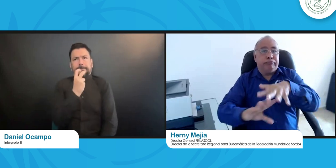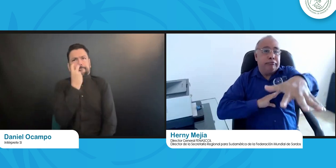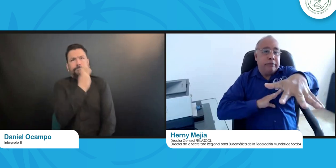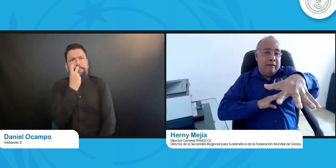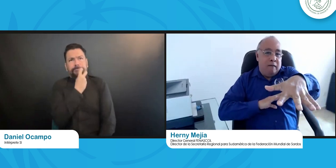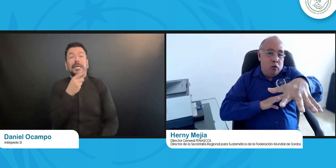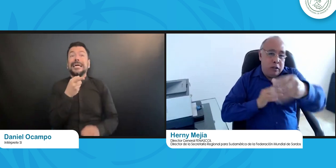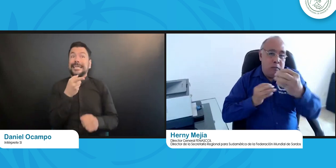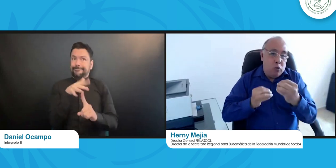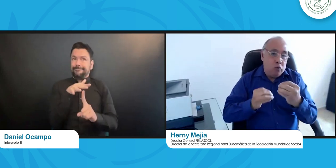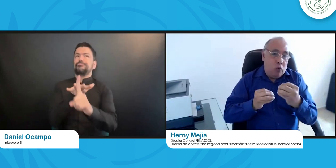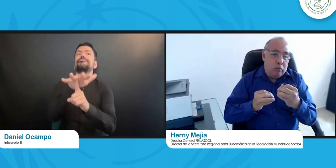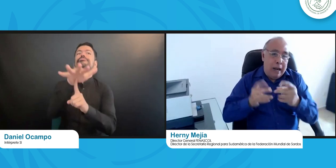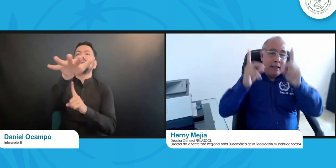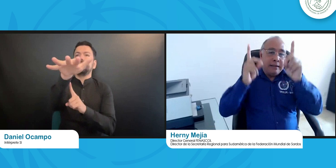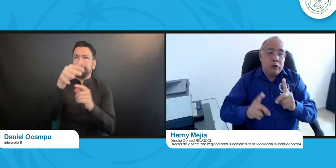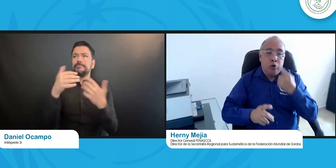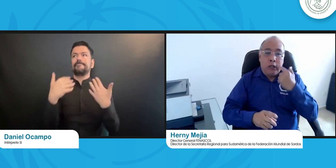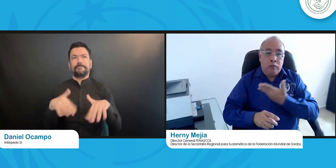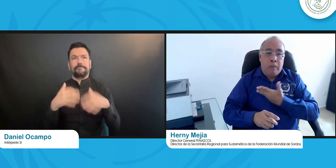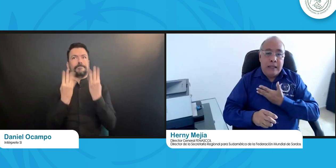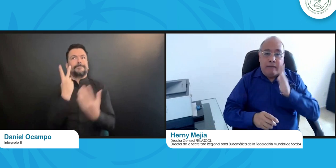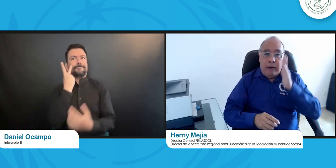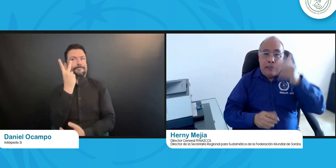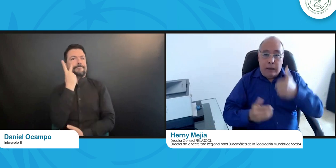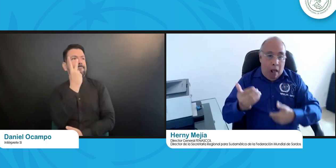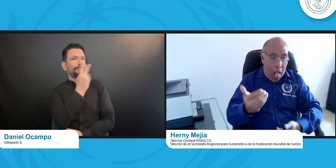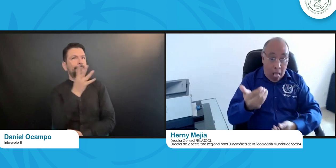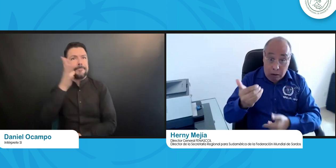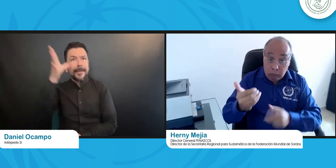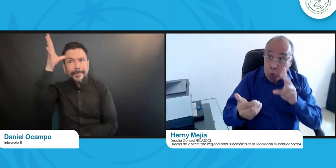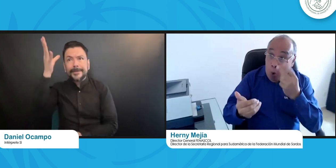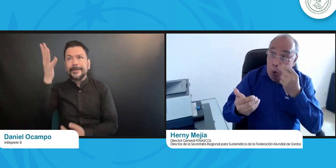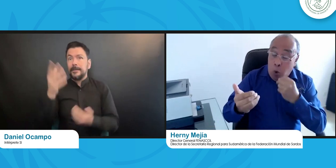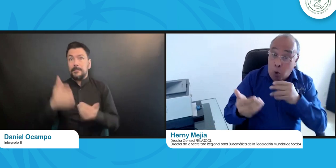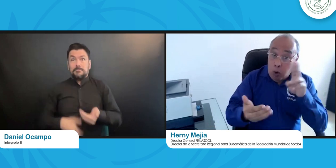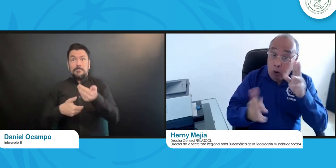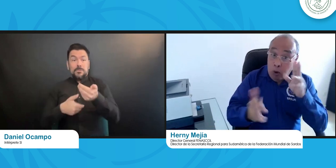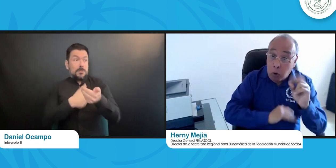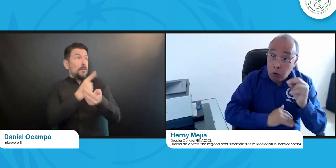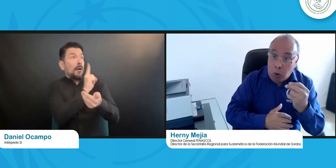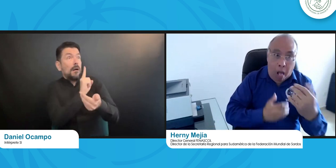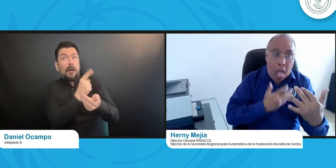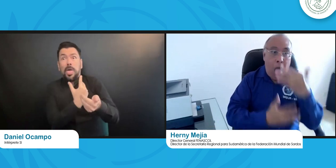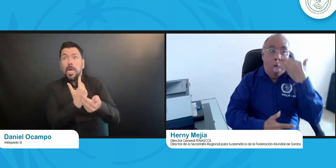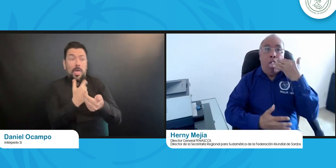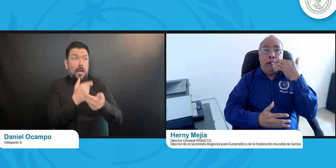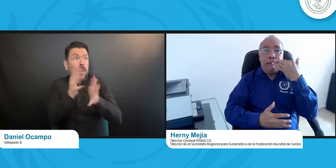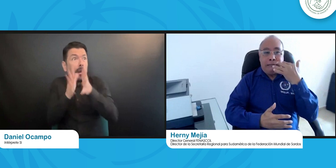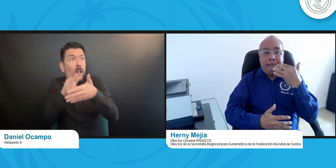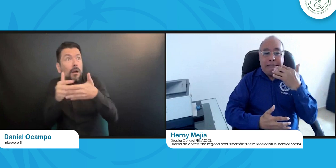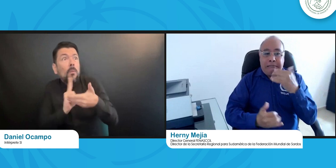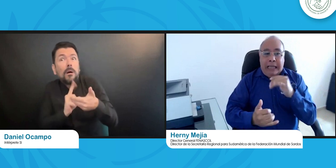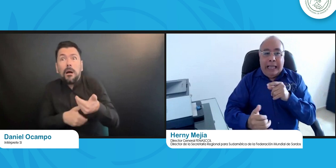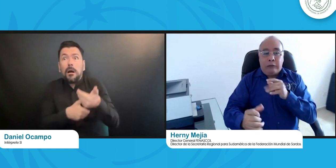que inscriban o matriculen a sus niños a una institución de metodologías oralistas, ¿cierto?